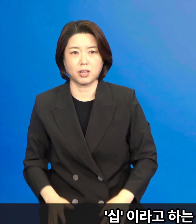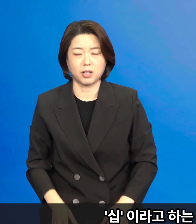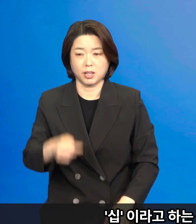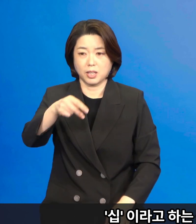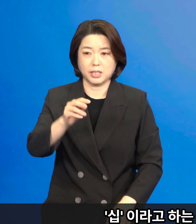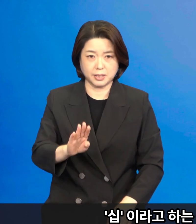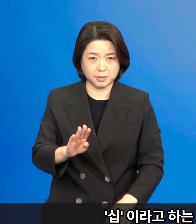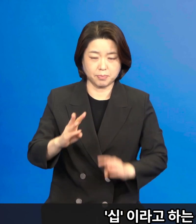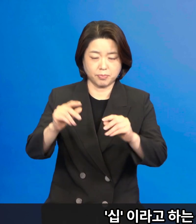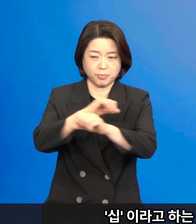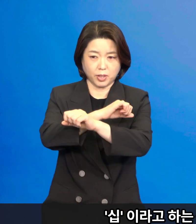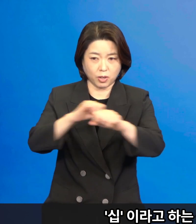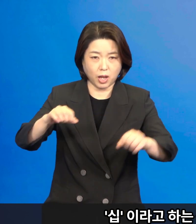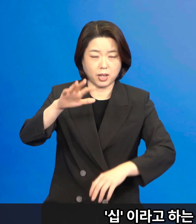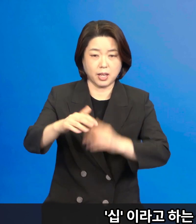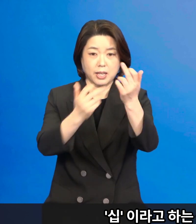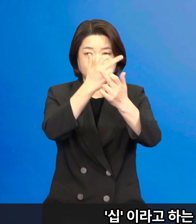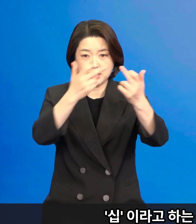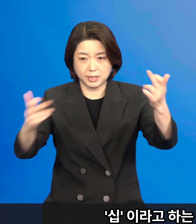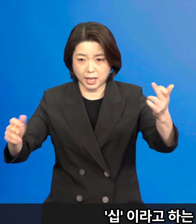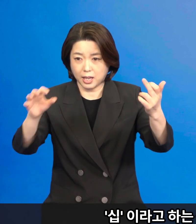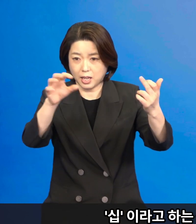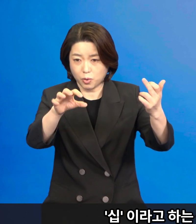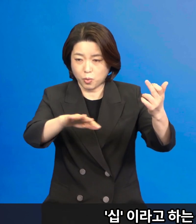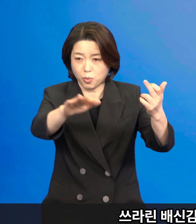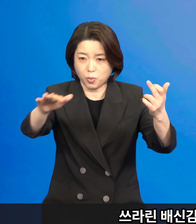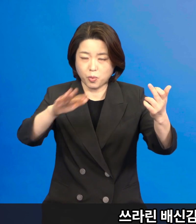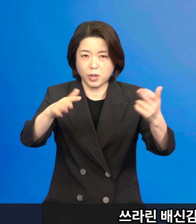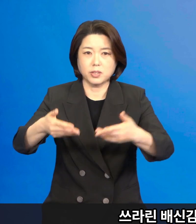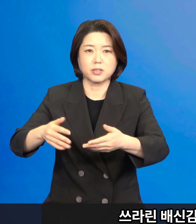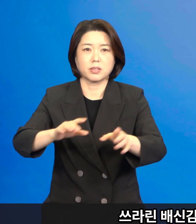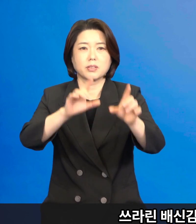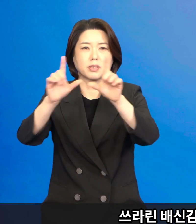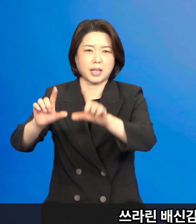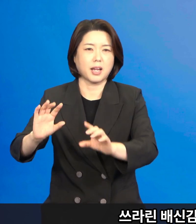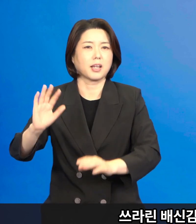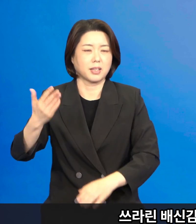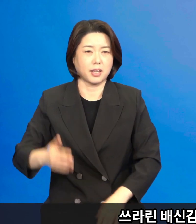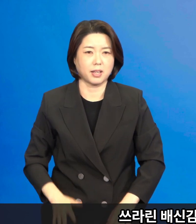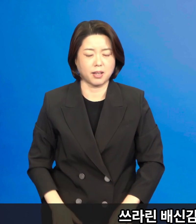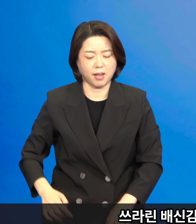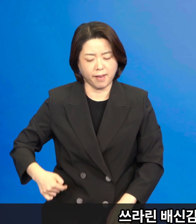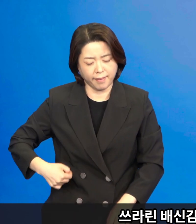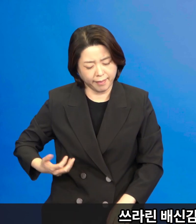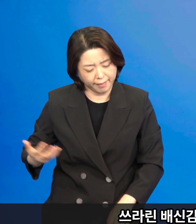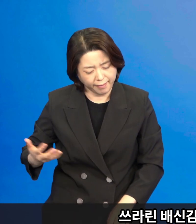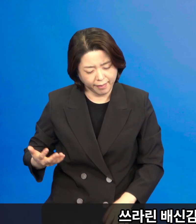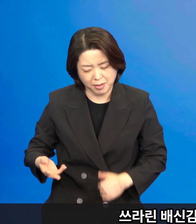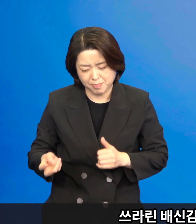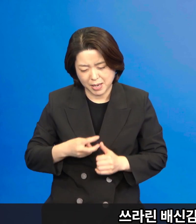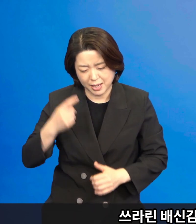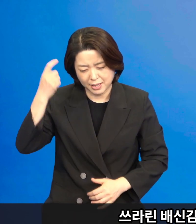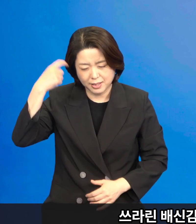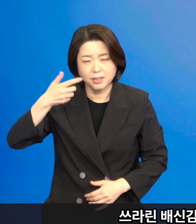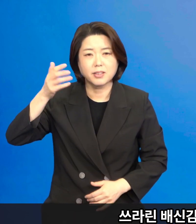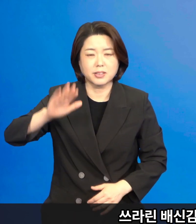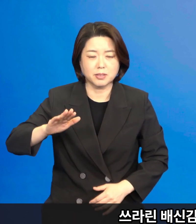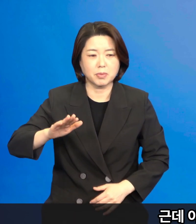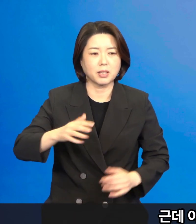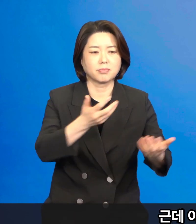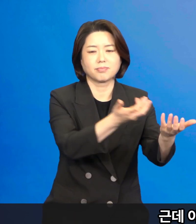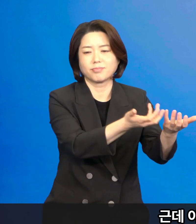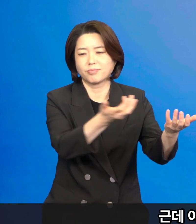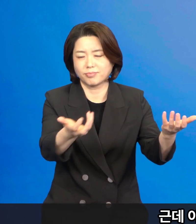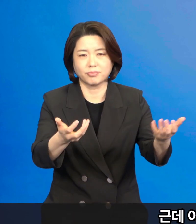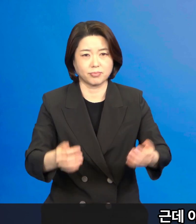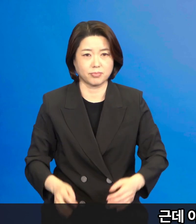하는 광야 산간 지역에 살게 돼요. 쓰라린 배신감을 느꼈지만 떠난 것이죠.